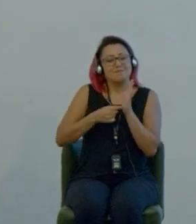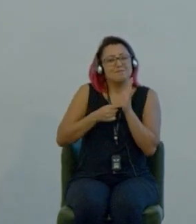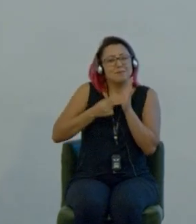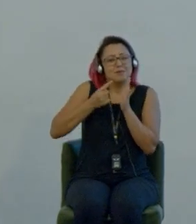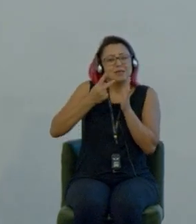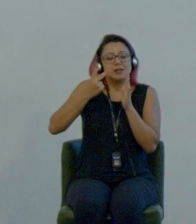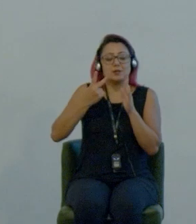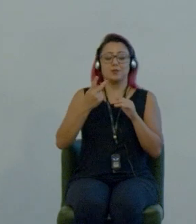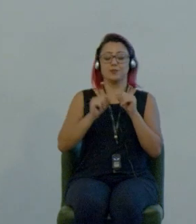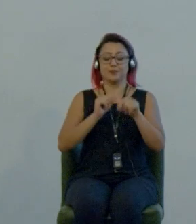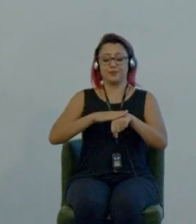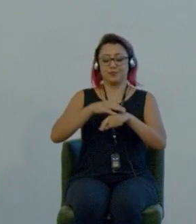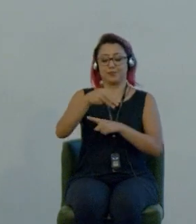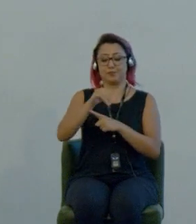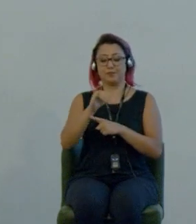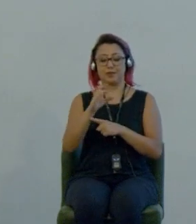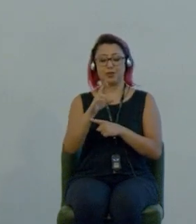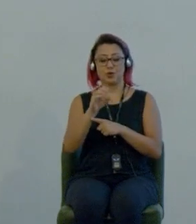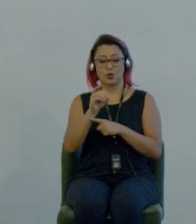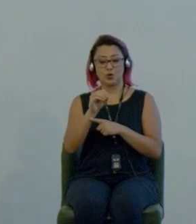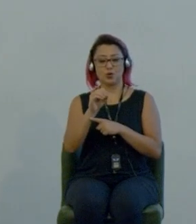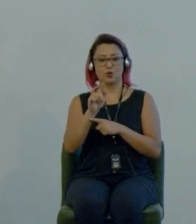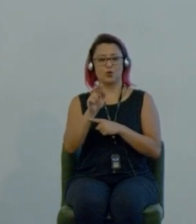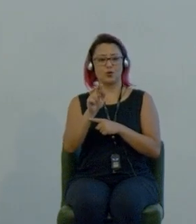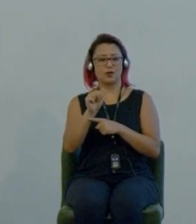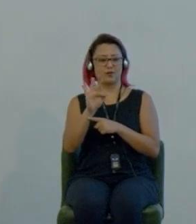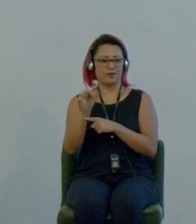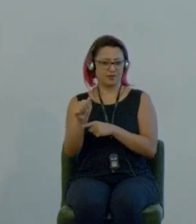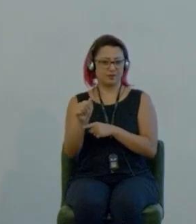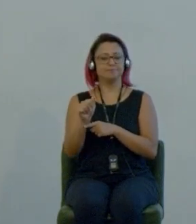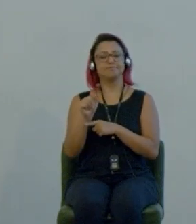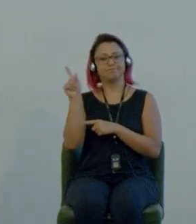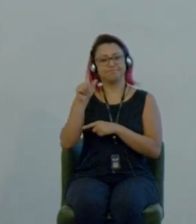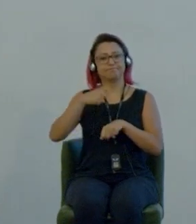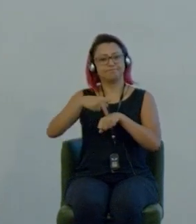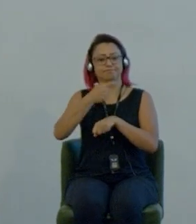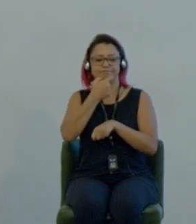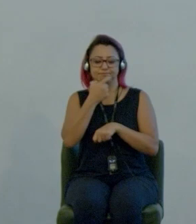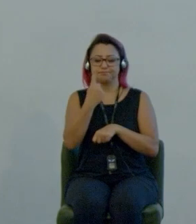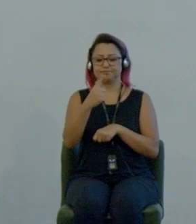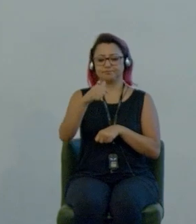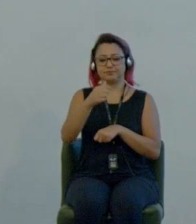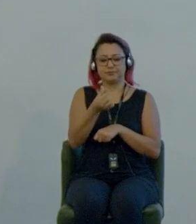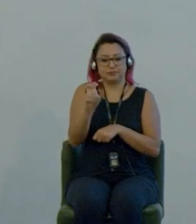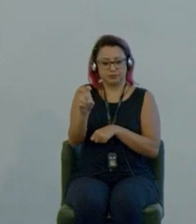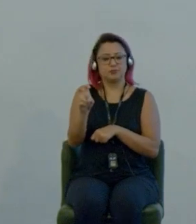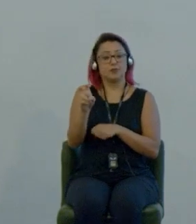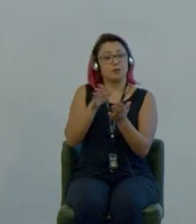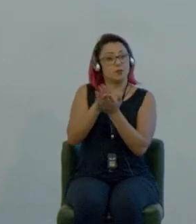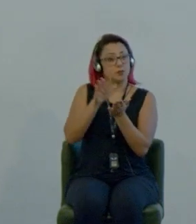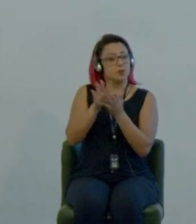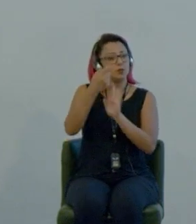microscopistes anglais. Il faisait partie de la Royal Society. Et il publie en 1665 ce texte que j'adore, qui